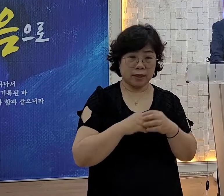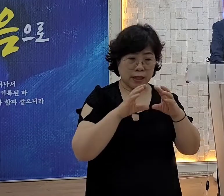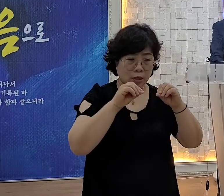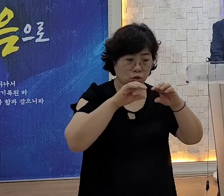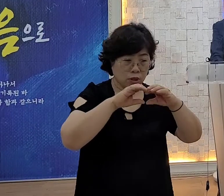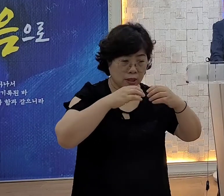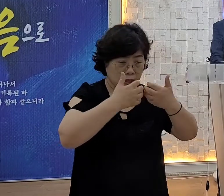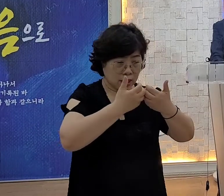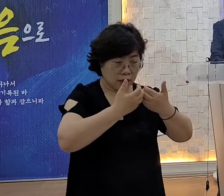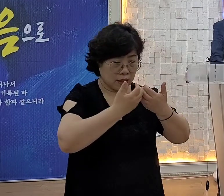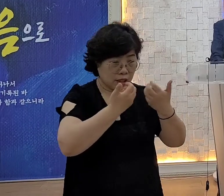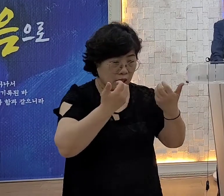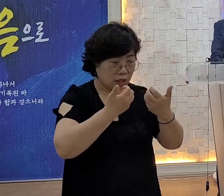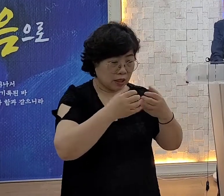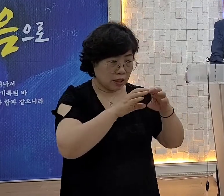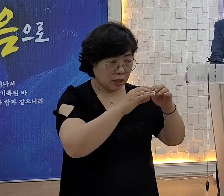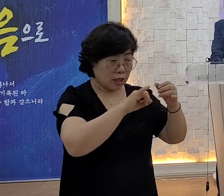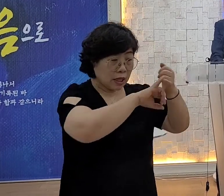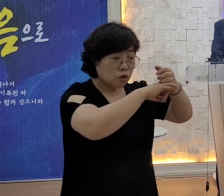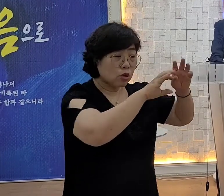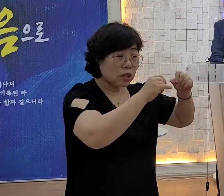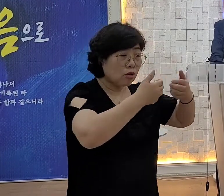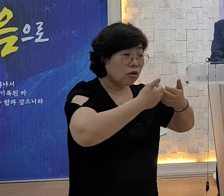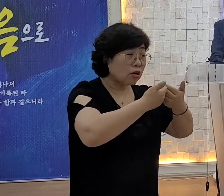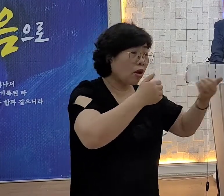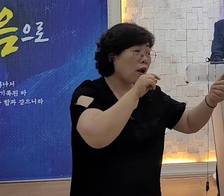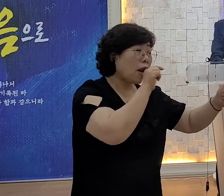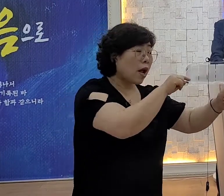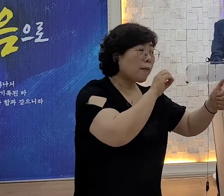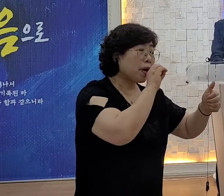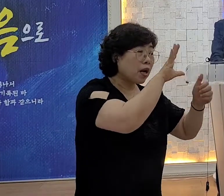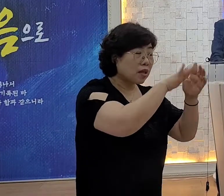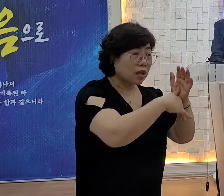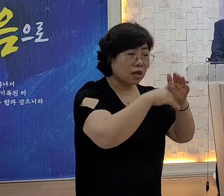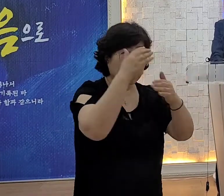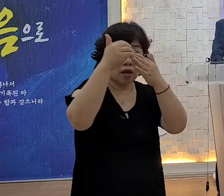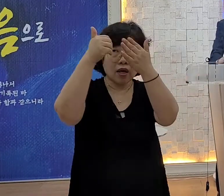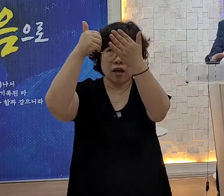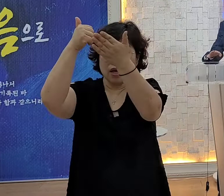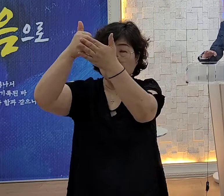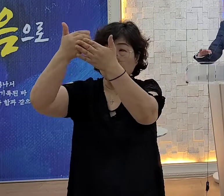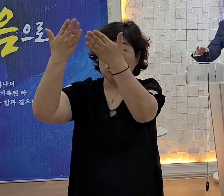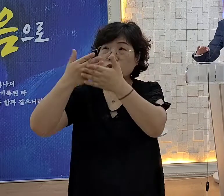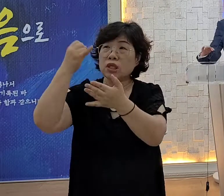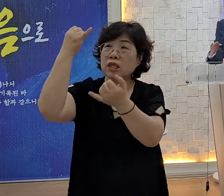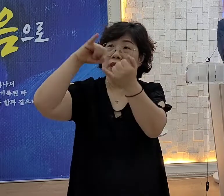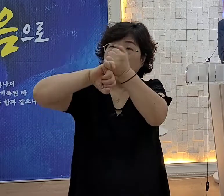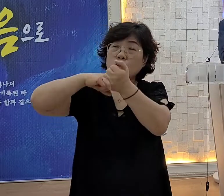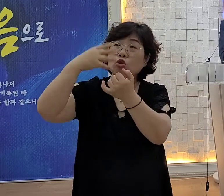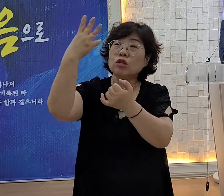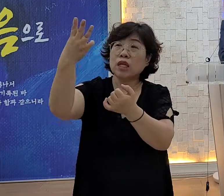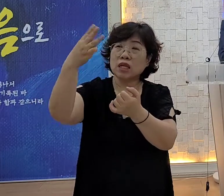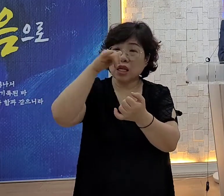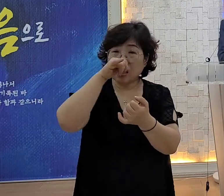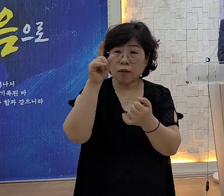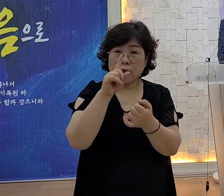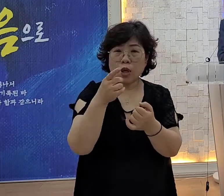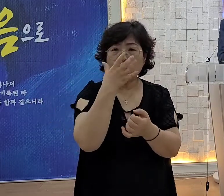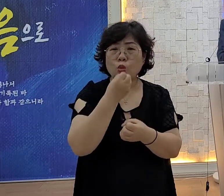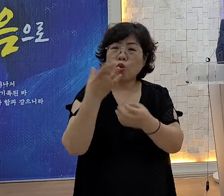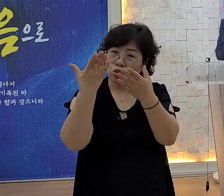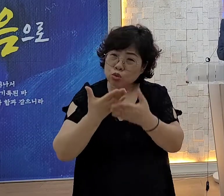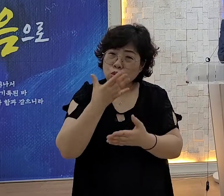가라 그랬는데 세 가지를 약속하셨어요. 그때 뭘 약속하셨을까요? 내가 너에게 복 주고 복 주고 복